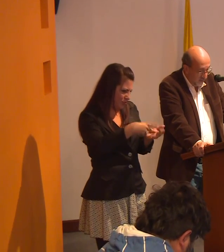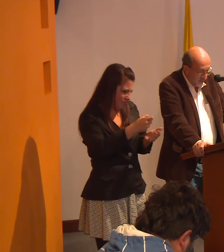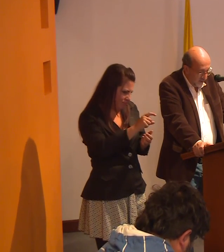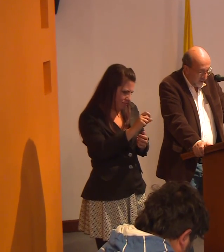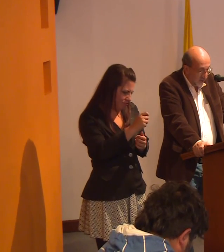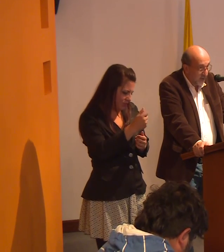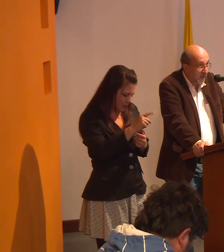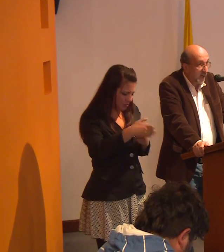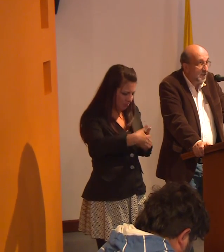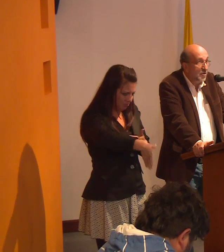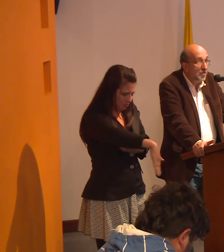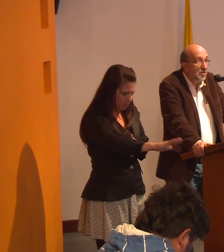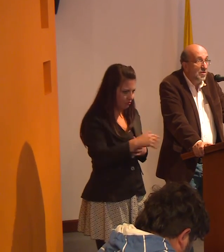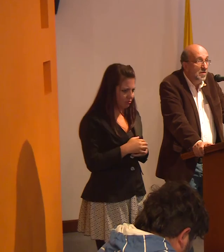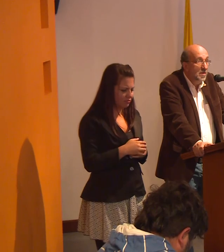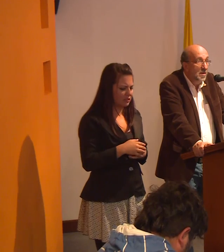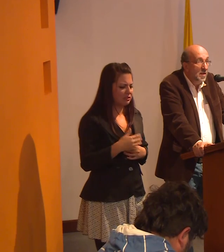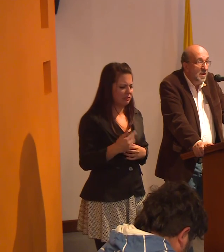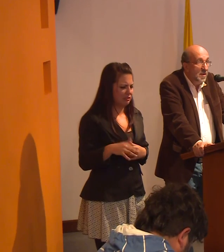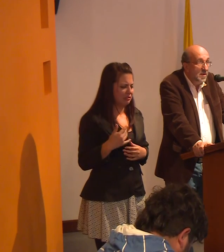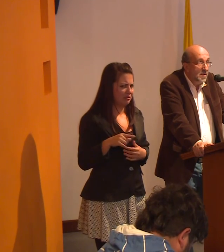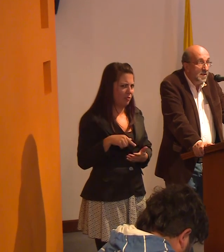señalan retos